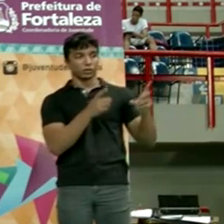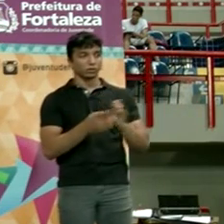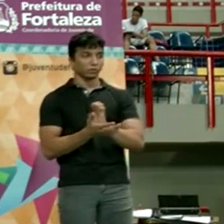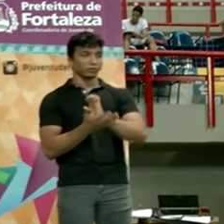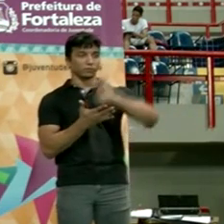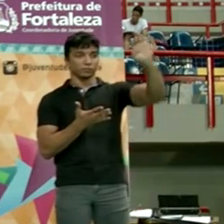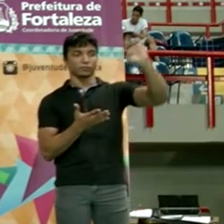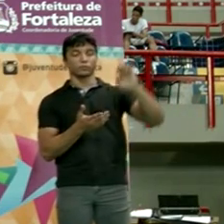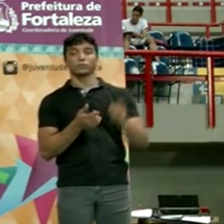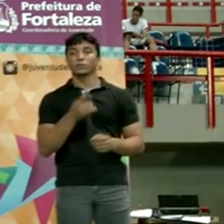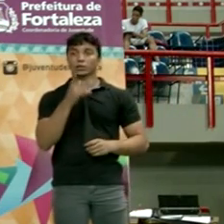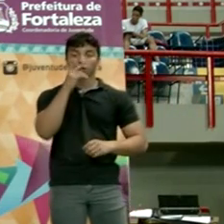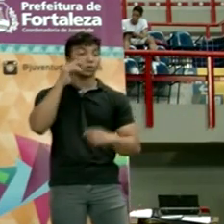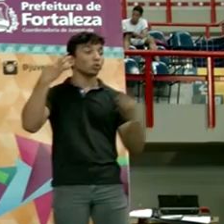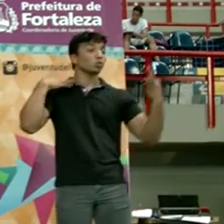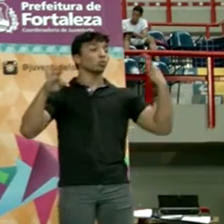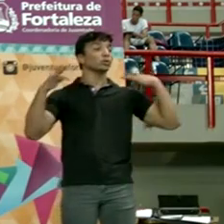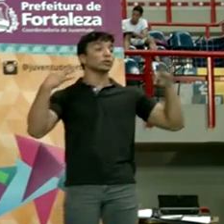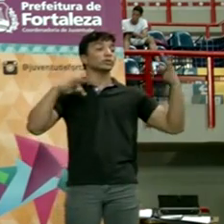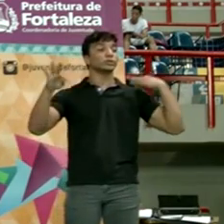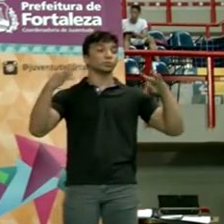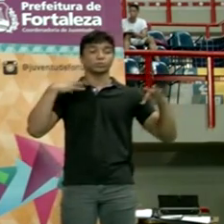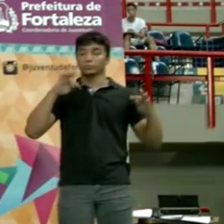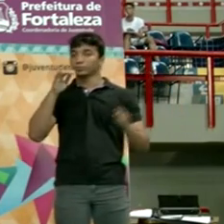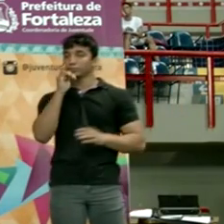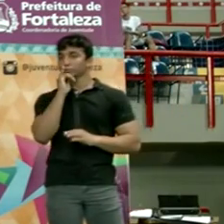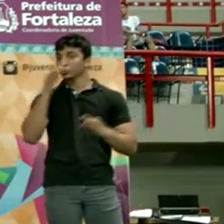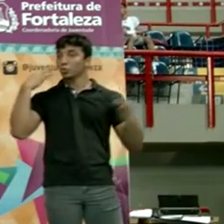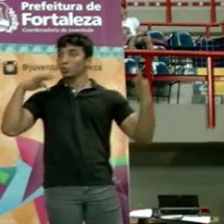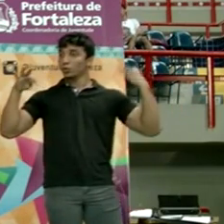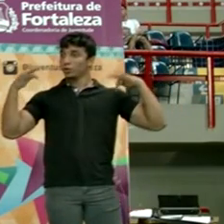exportações. Para o turismo